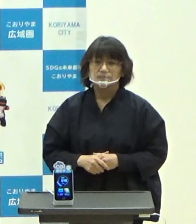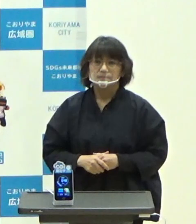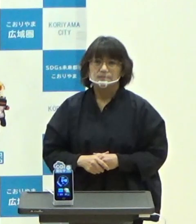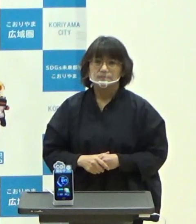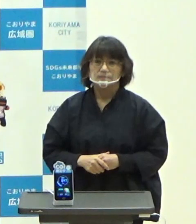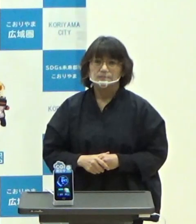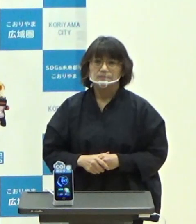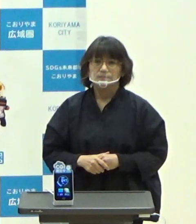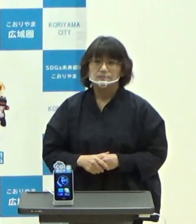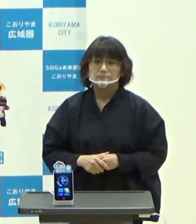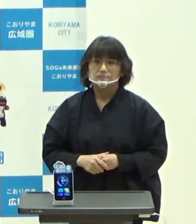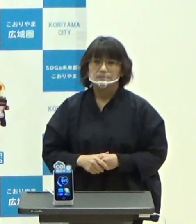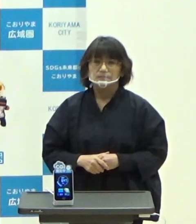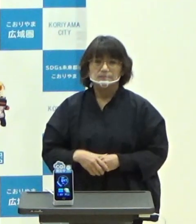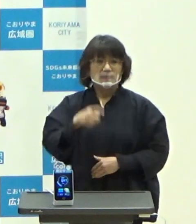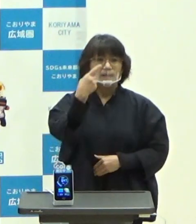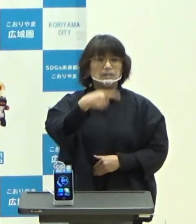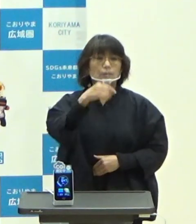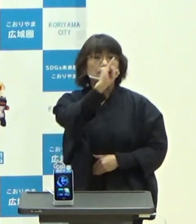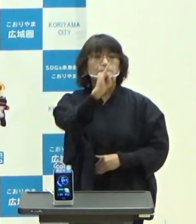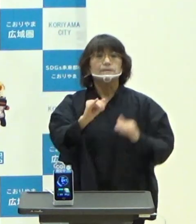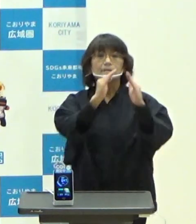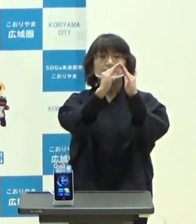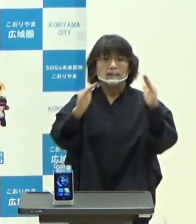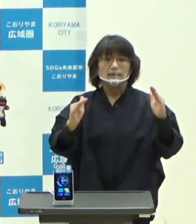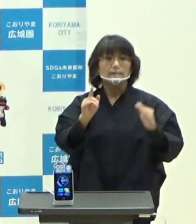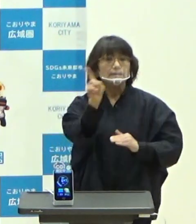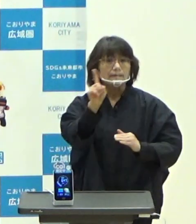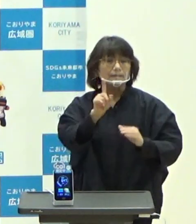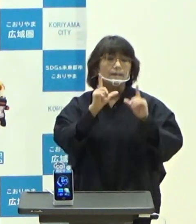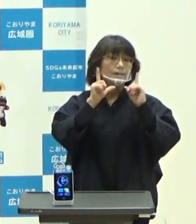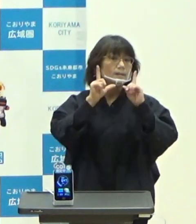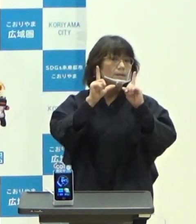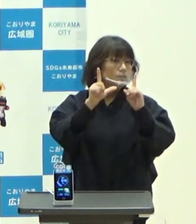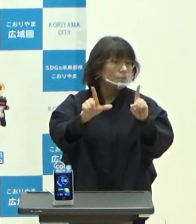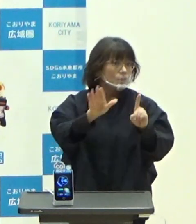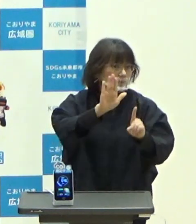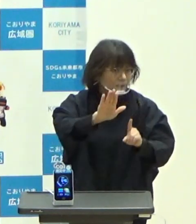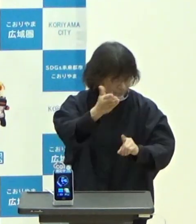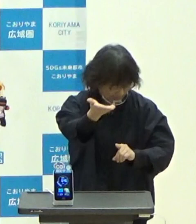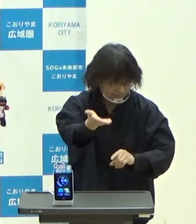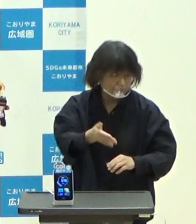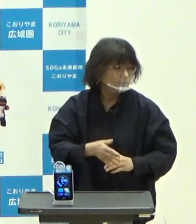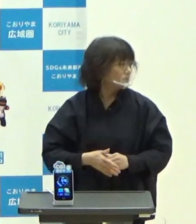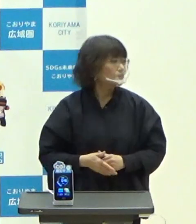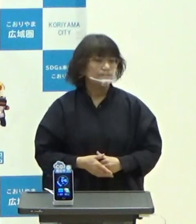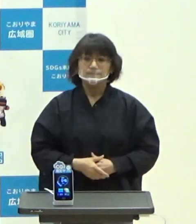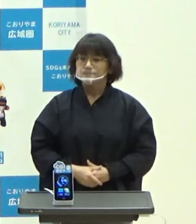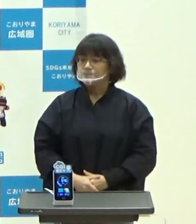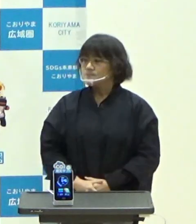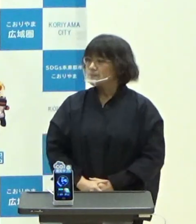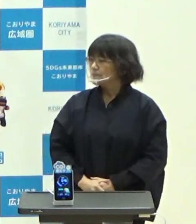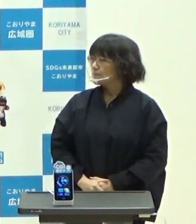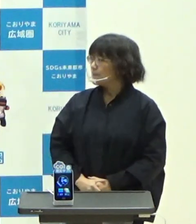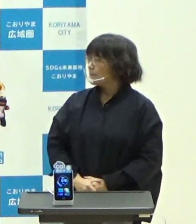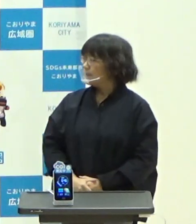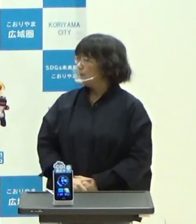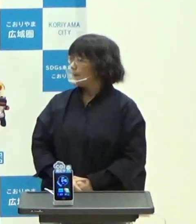ております。教育委員会で特攻教育長なんかお得することになります。